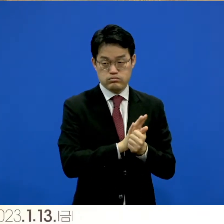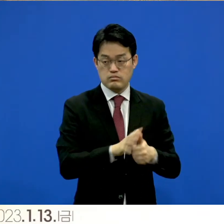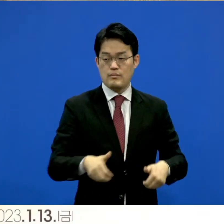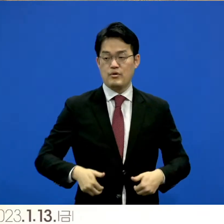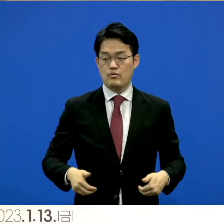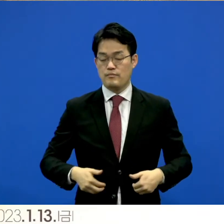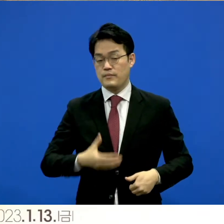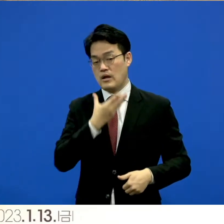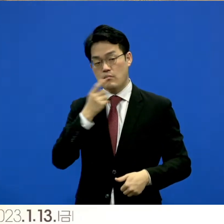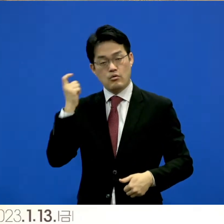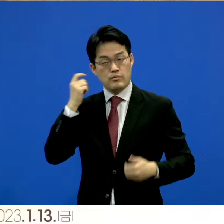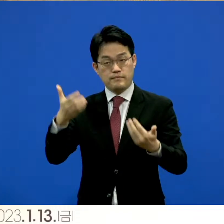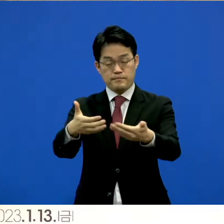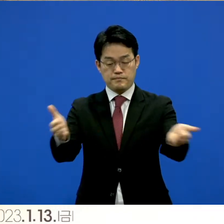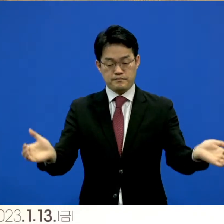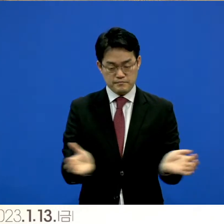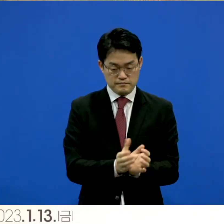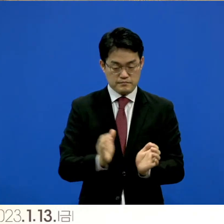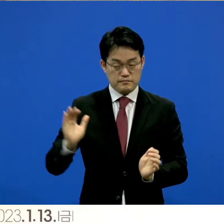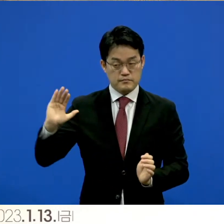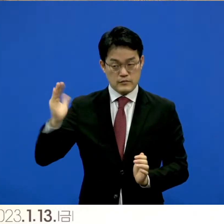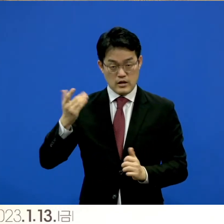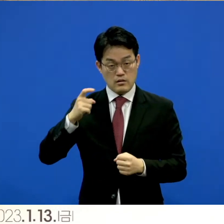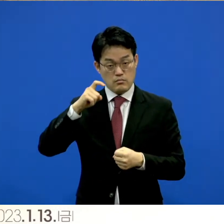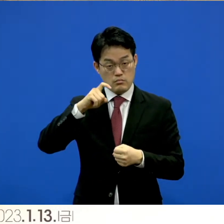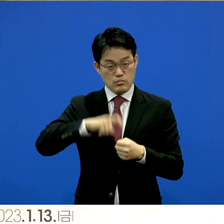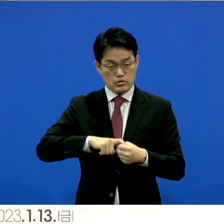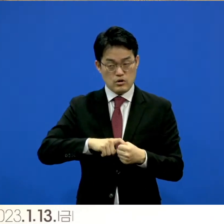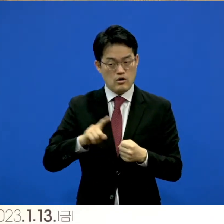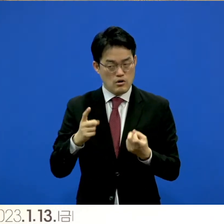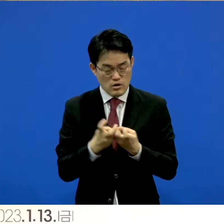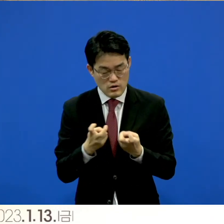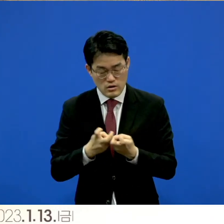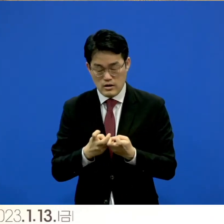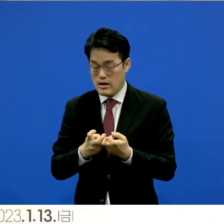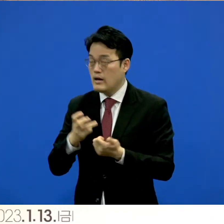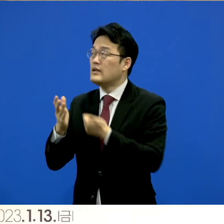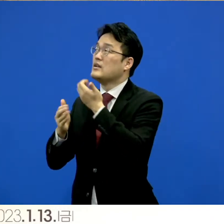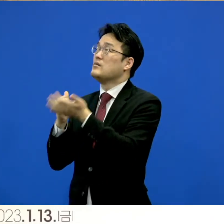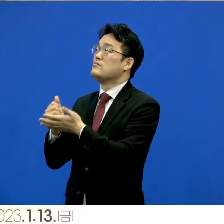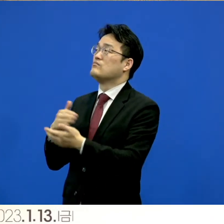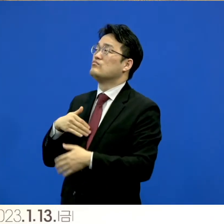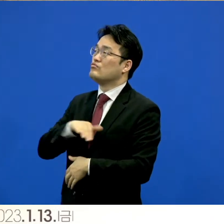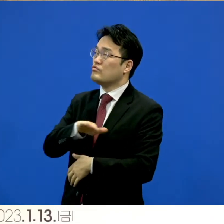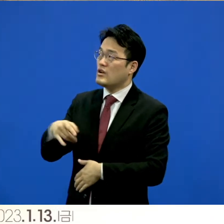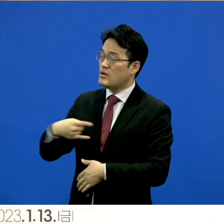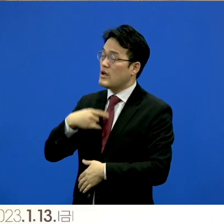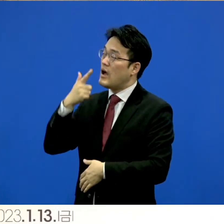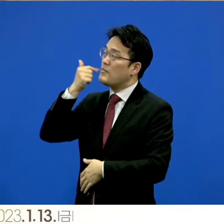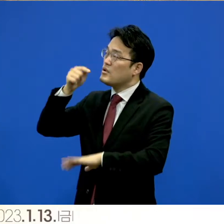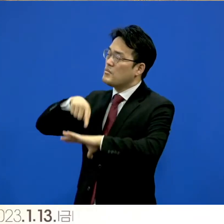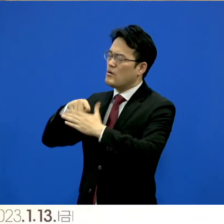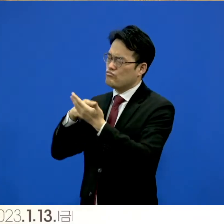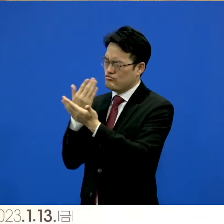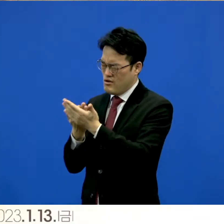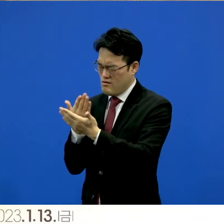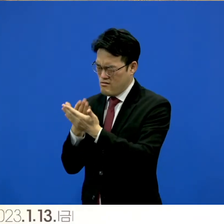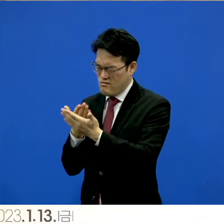복음 공동체가 되려면 계속적으로 우리 안에 아버지의 마음을 달라고 기도해야 돼요. 편견 없이 그냥